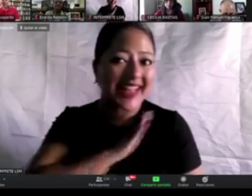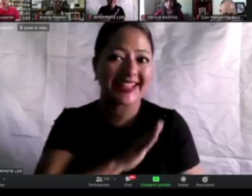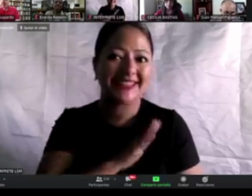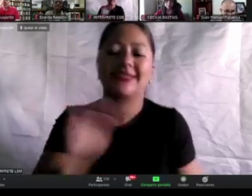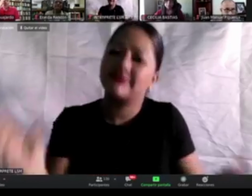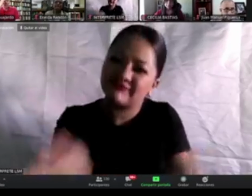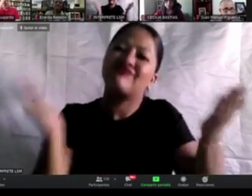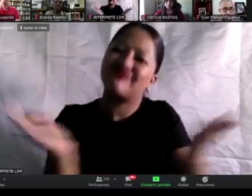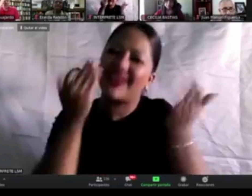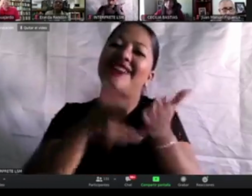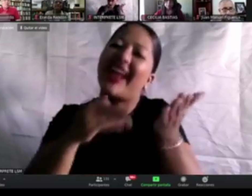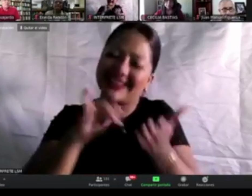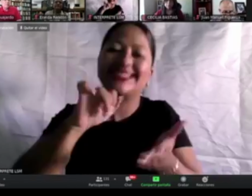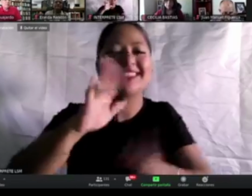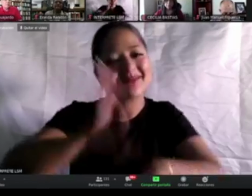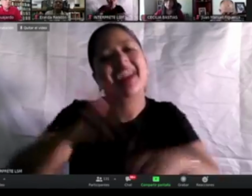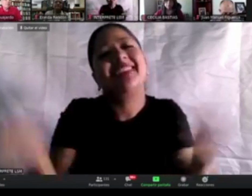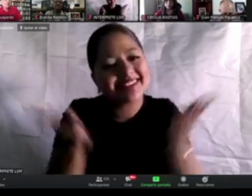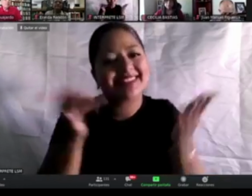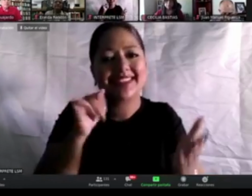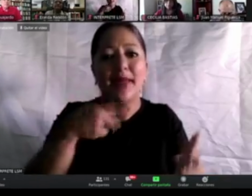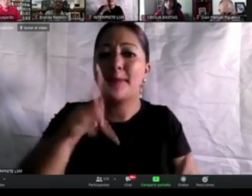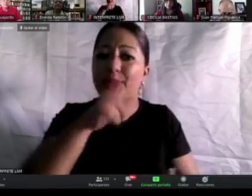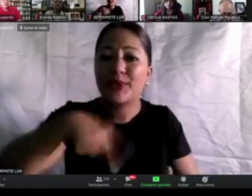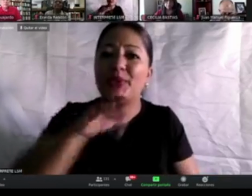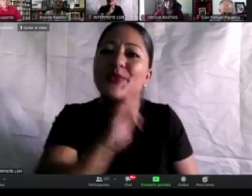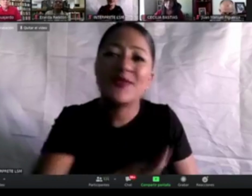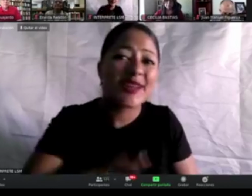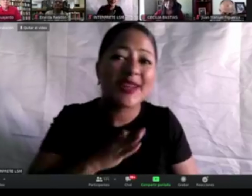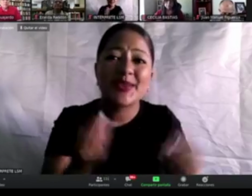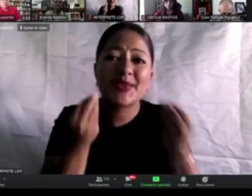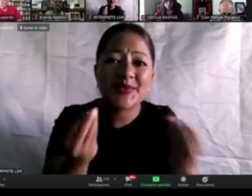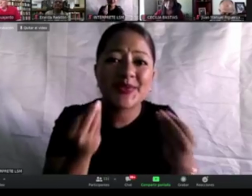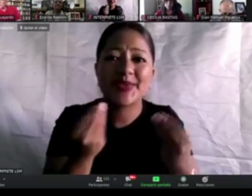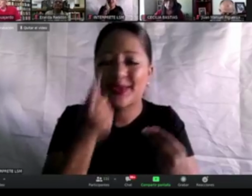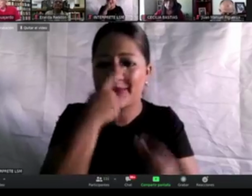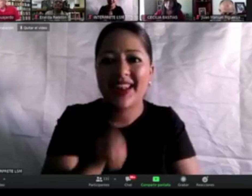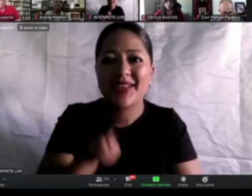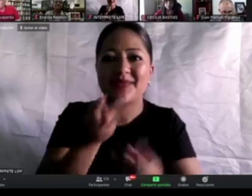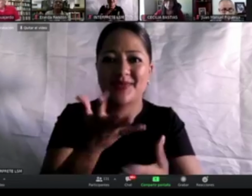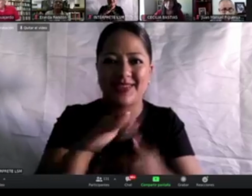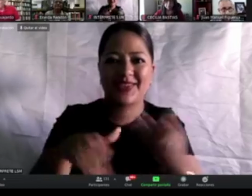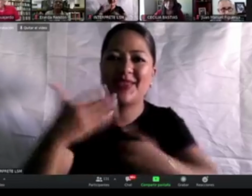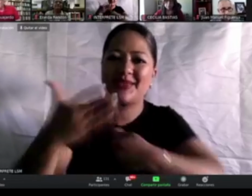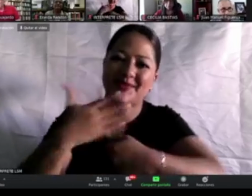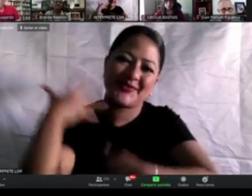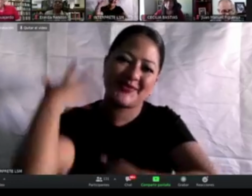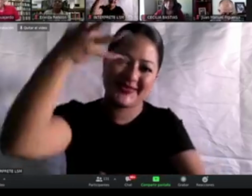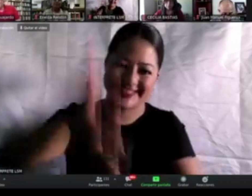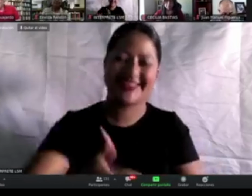pero siéntanse felices de que estamos todos haciendo un aporte para para los que vienen gracias